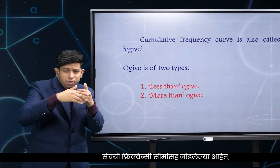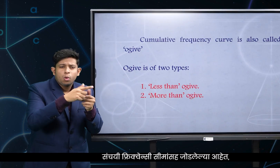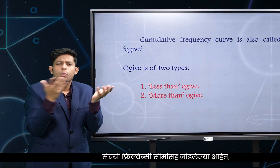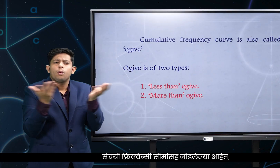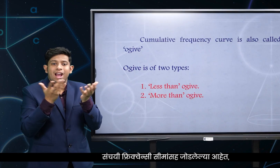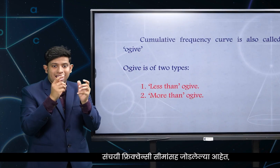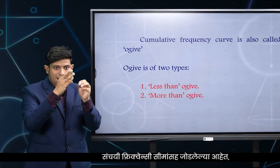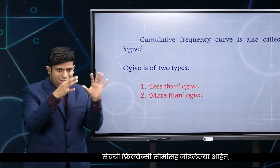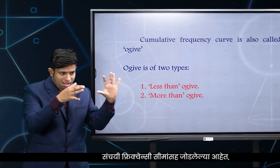आहेत,